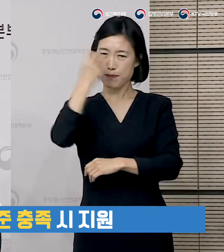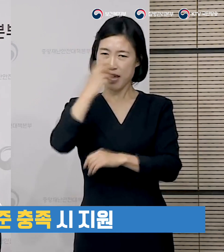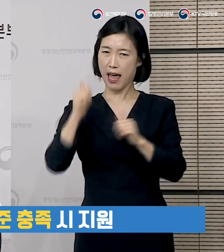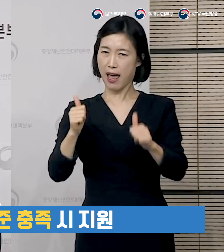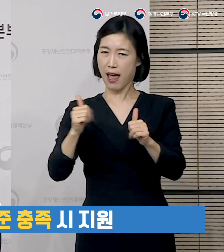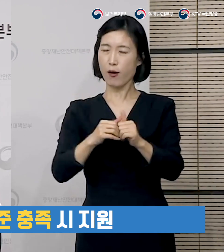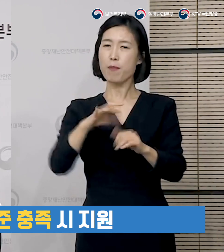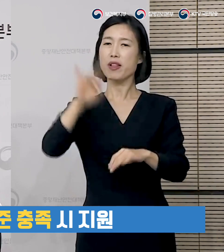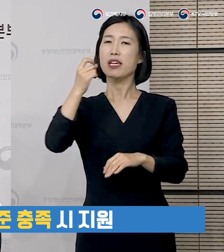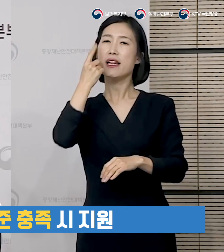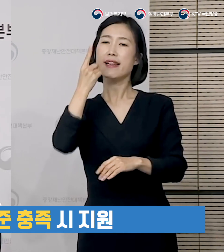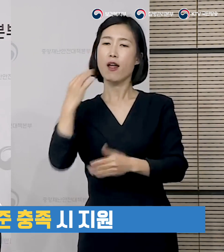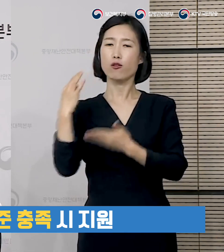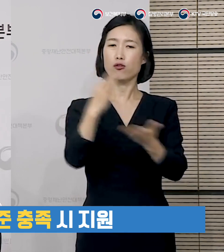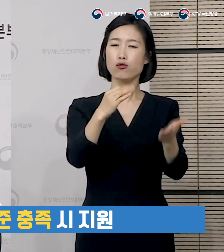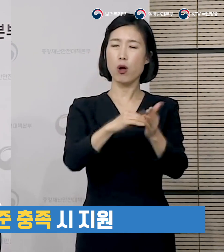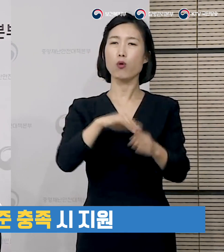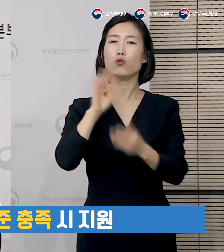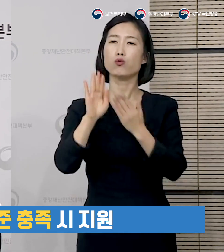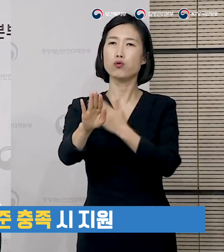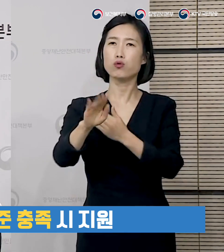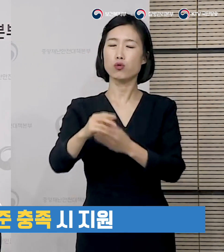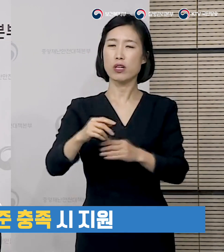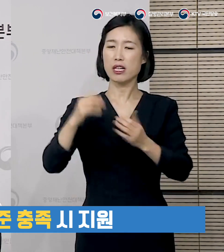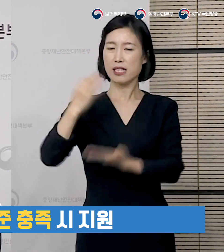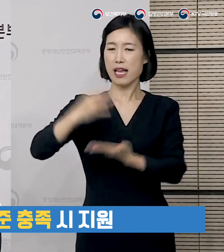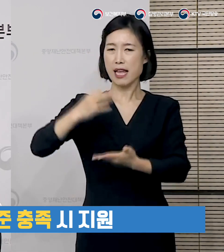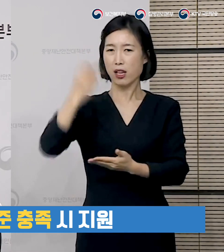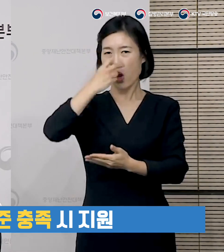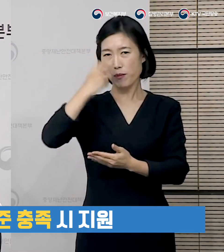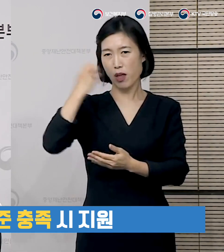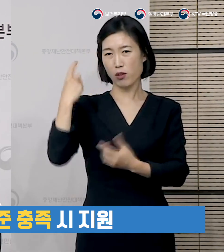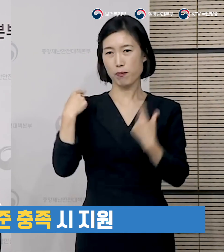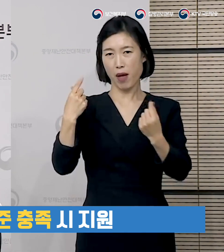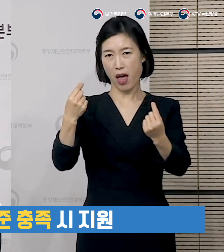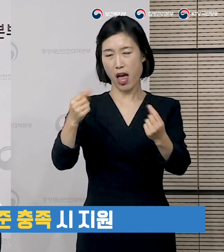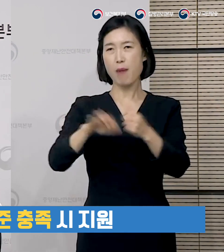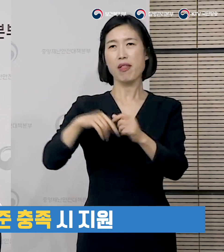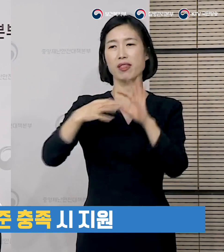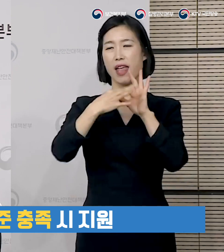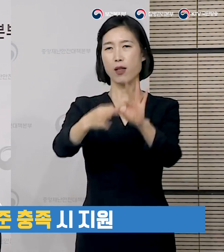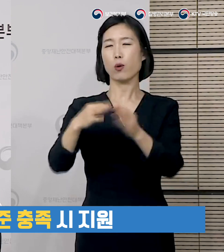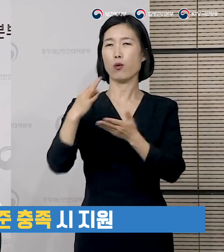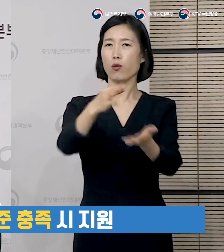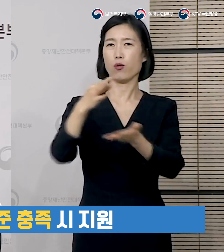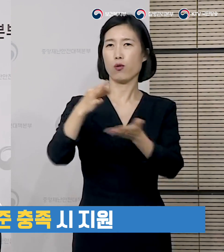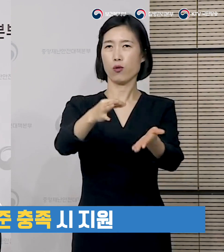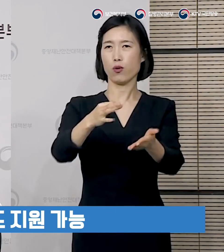우선 지원을 하고 후에 재산 소득 기준 심사를 거쳐서 계속 지원 여부를 결정하게 됩니다.